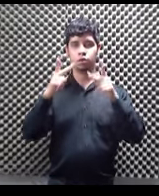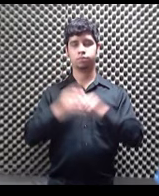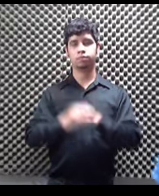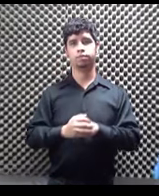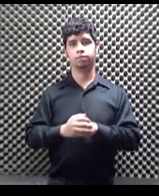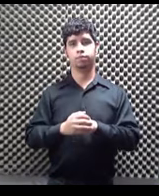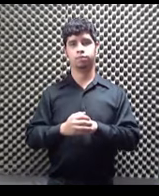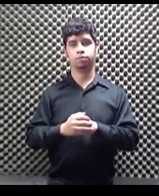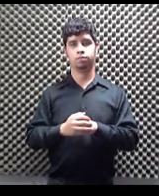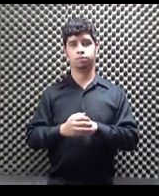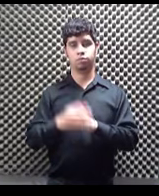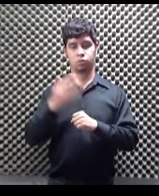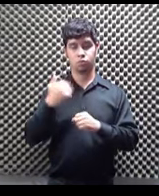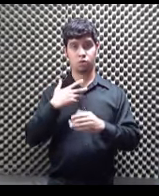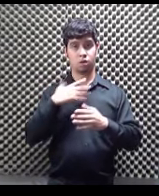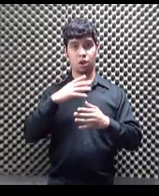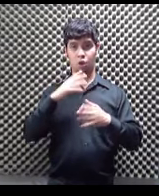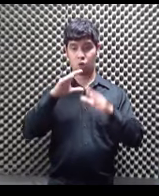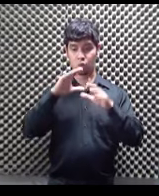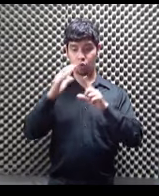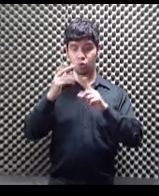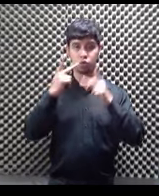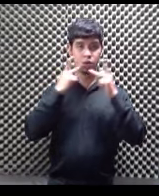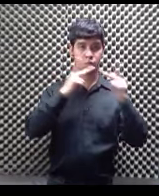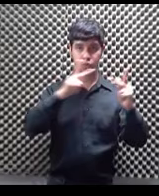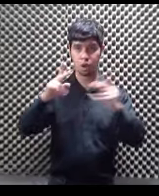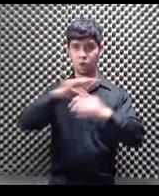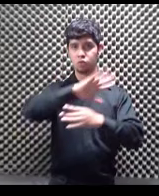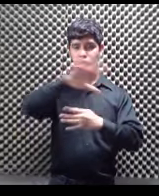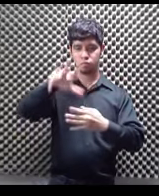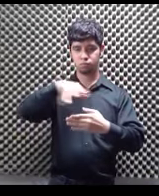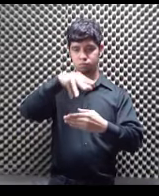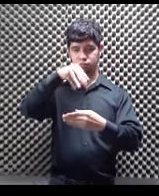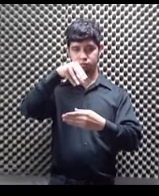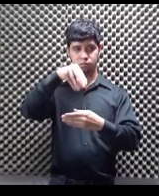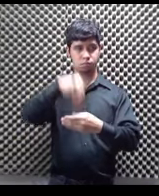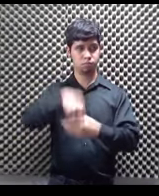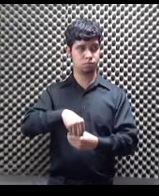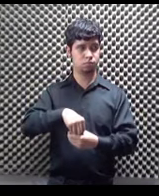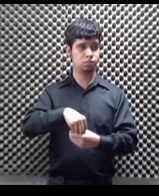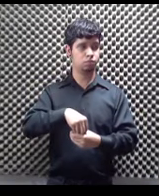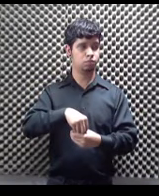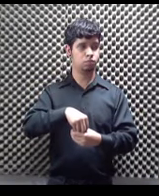nuestro trabajo. Porque cultura popular somos todos.